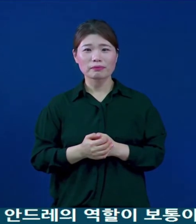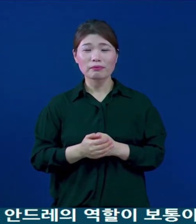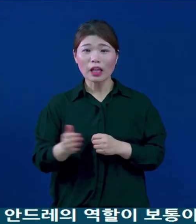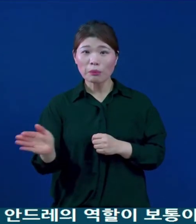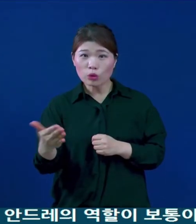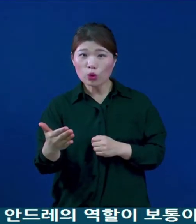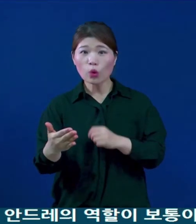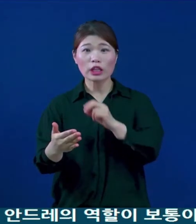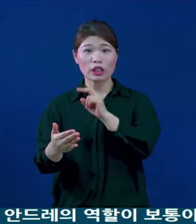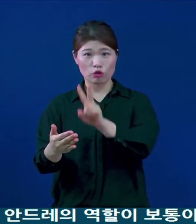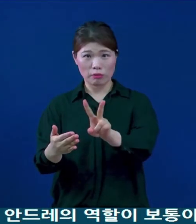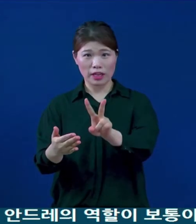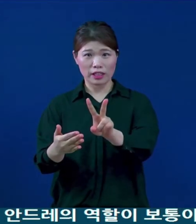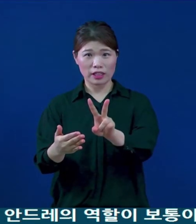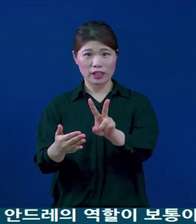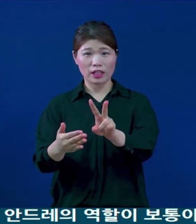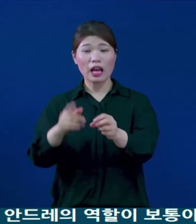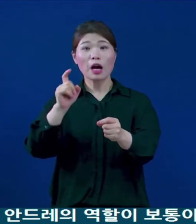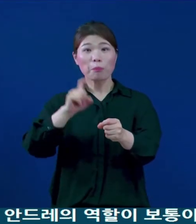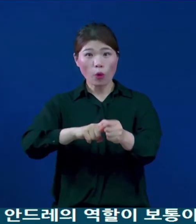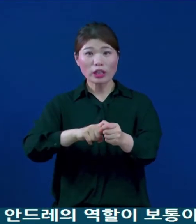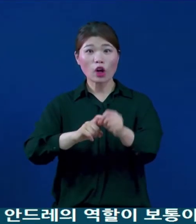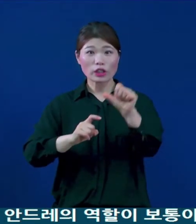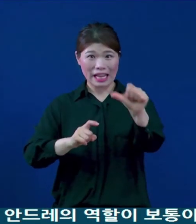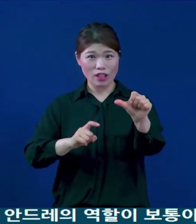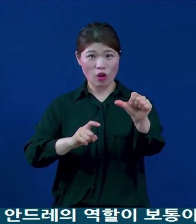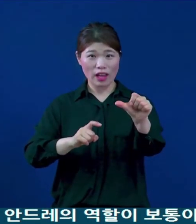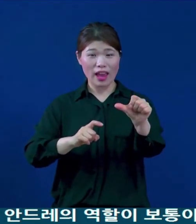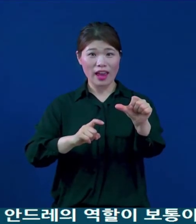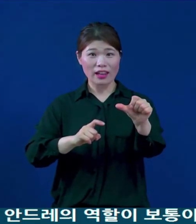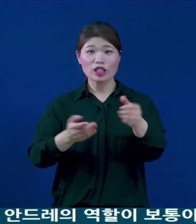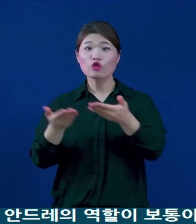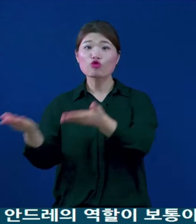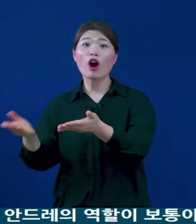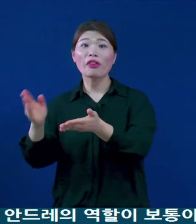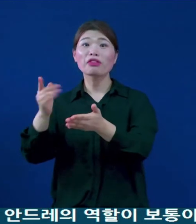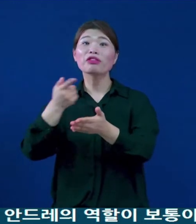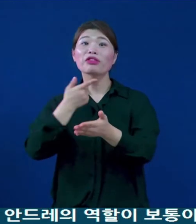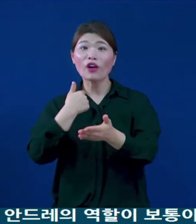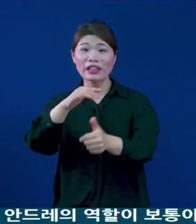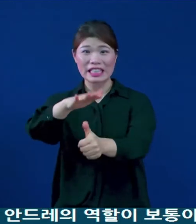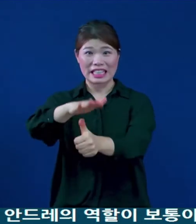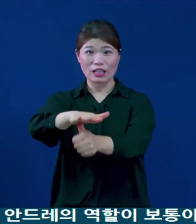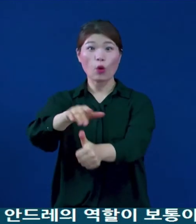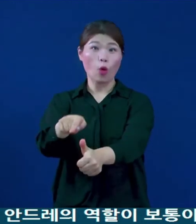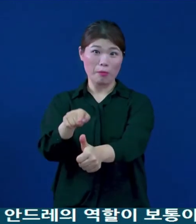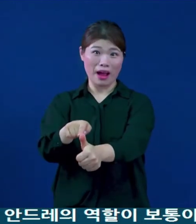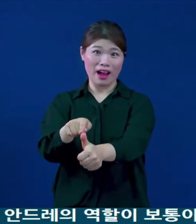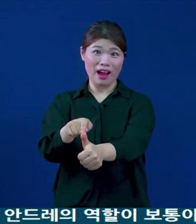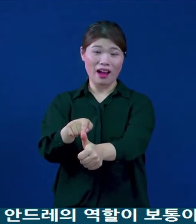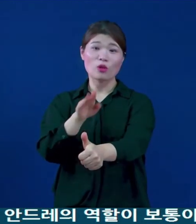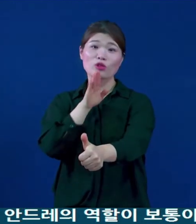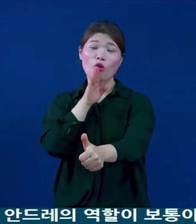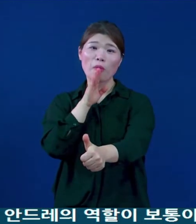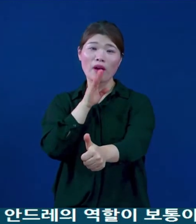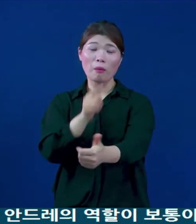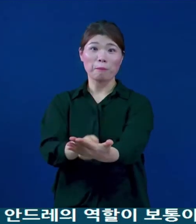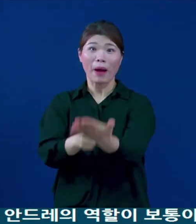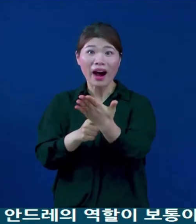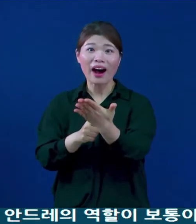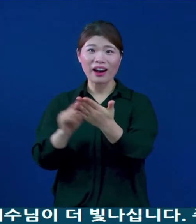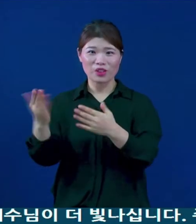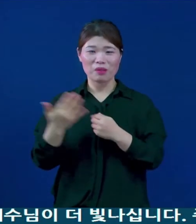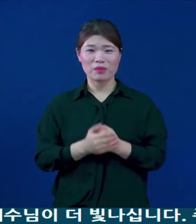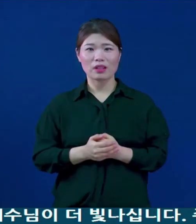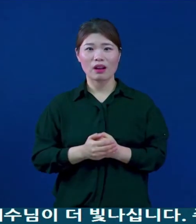물고기 2마리, 보리떡 5개 제공했던 이 아이도, 그 아이도 드러나는 거예요. 이